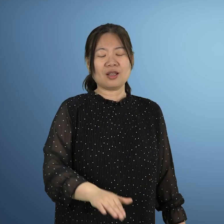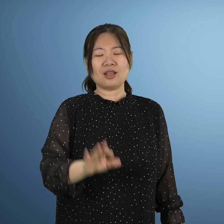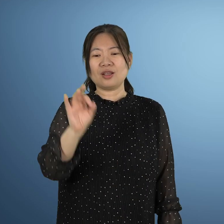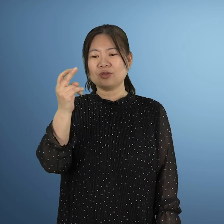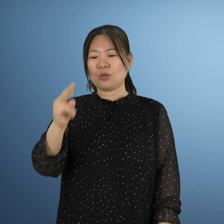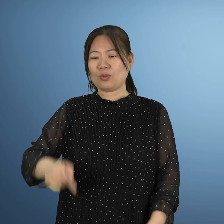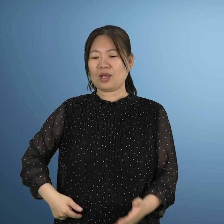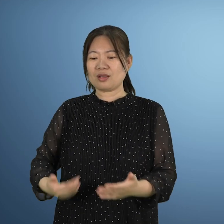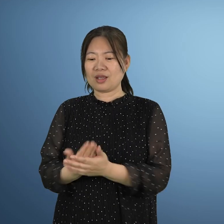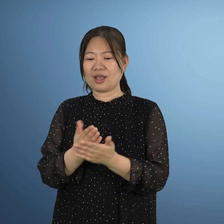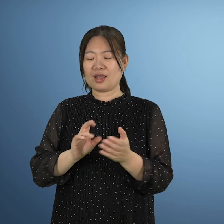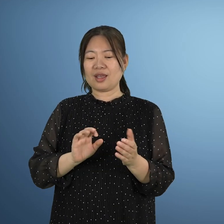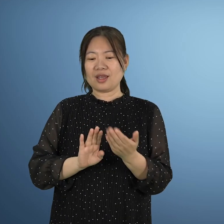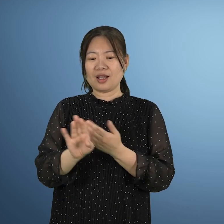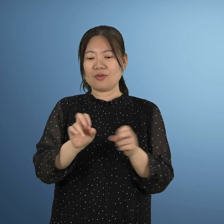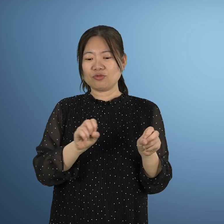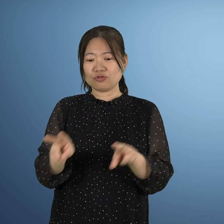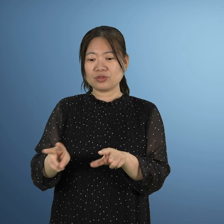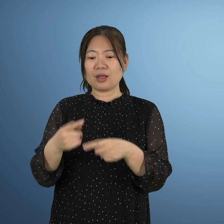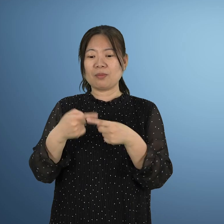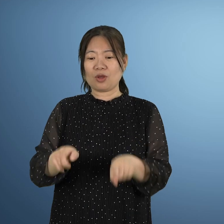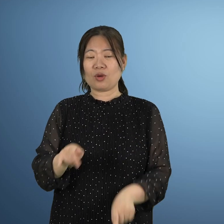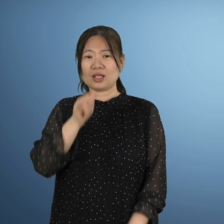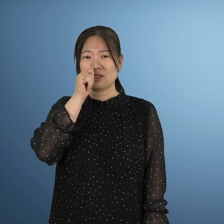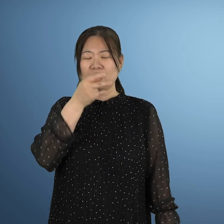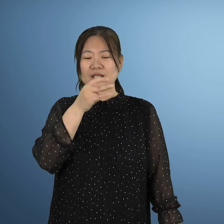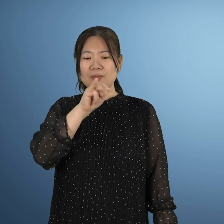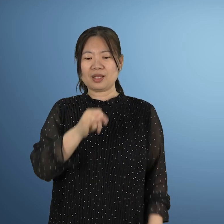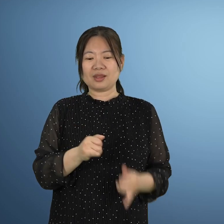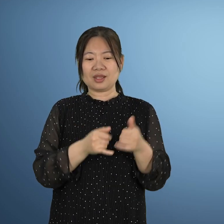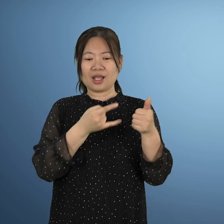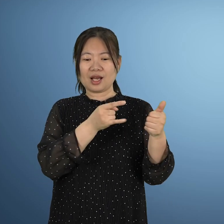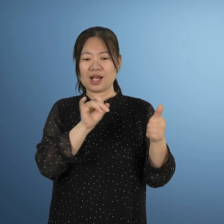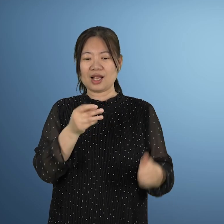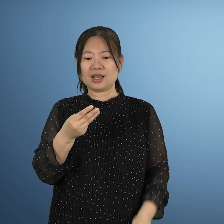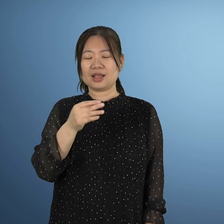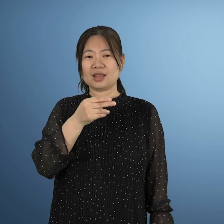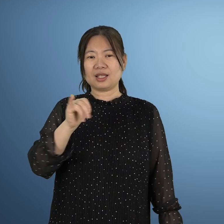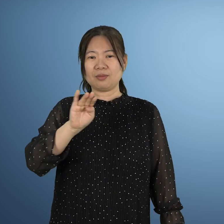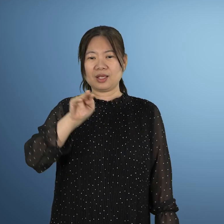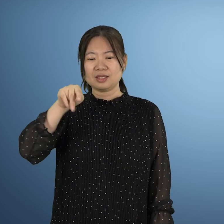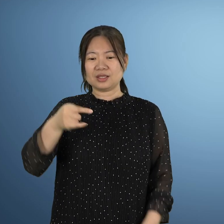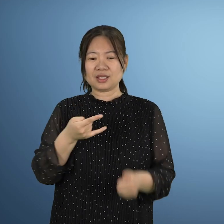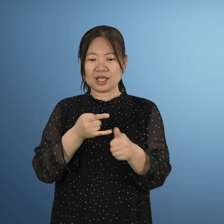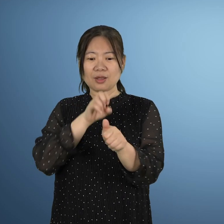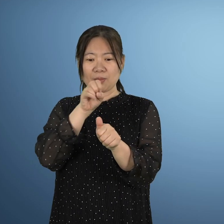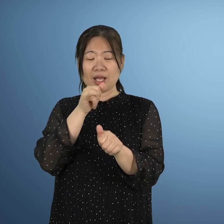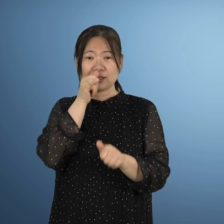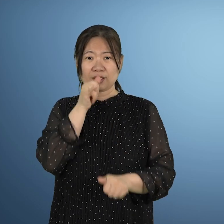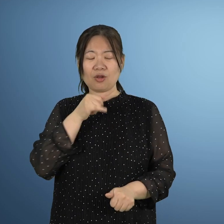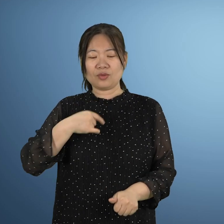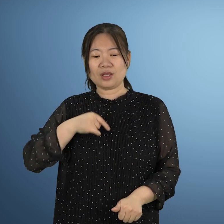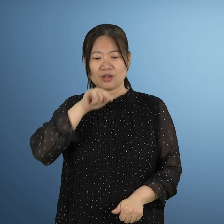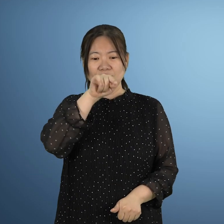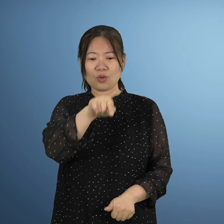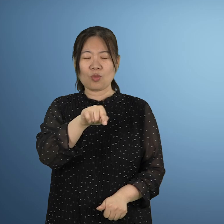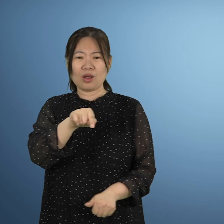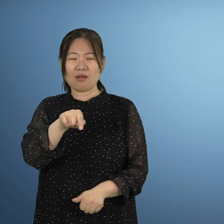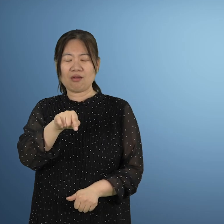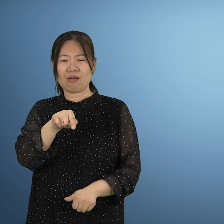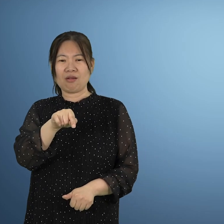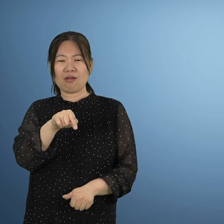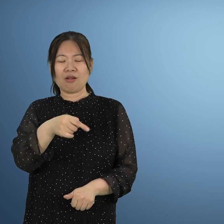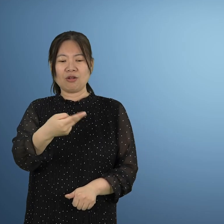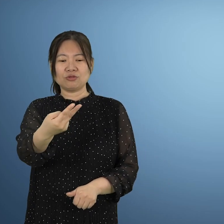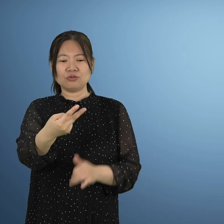욥이 회개한 직후의 평가입니다. 대만 사람 엘리바스에게 이르시되 내가 너와 네